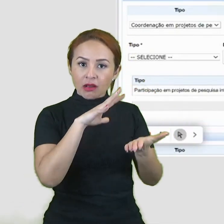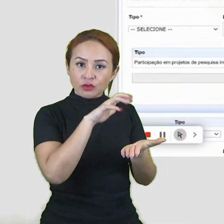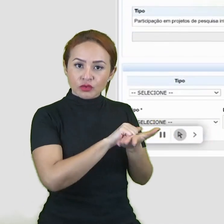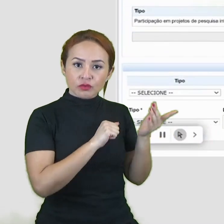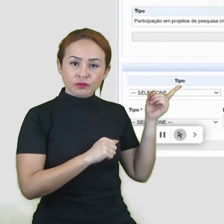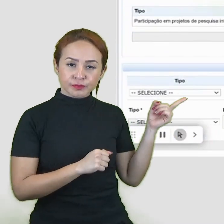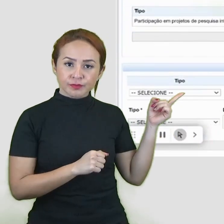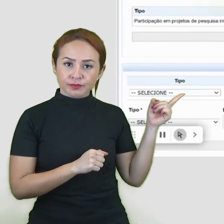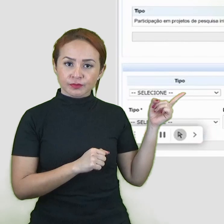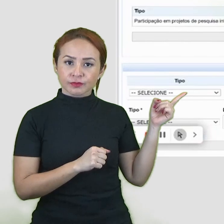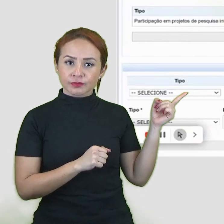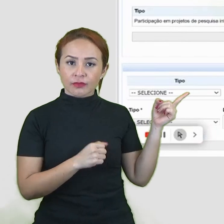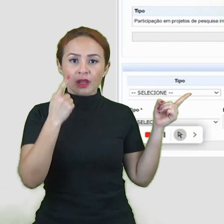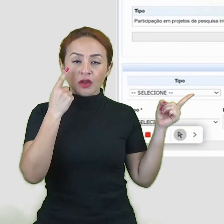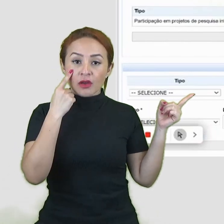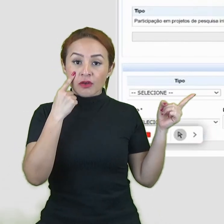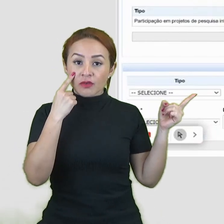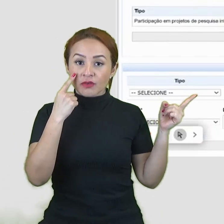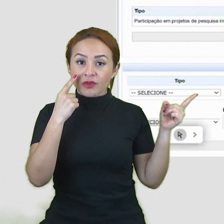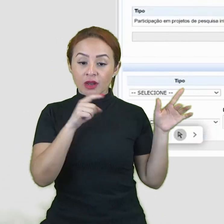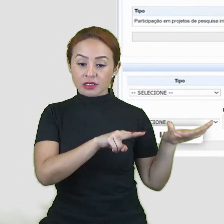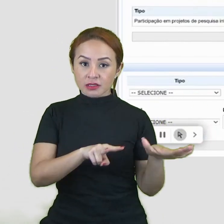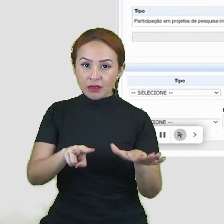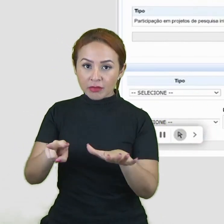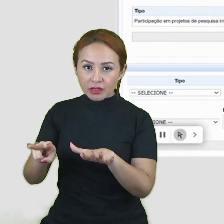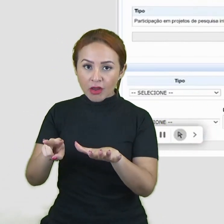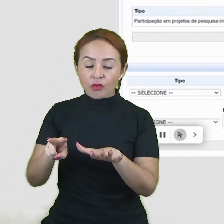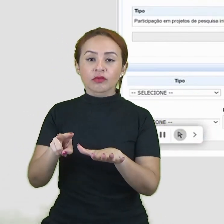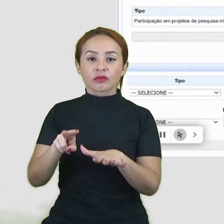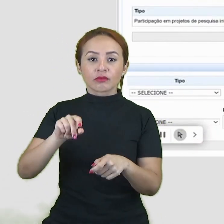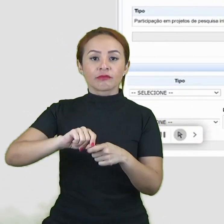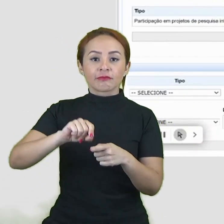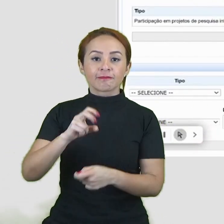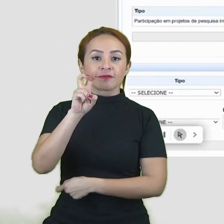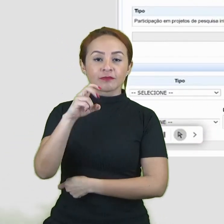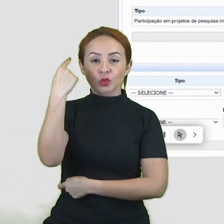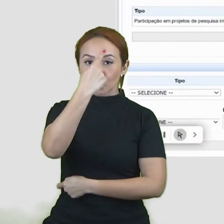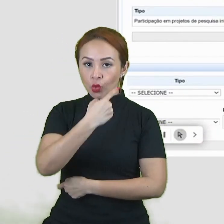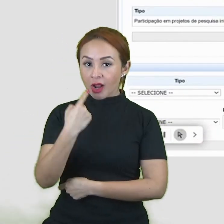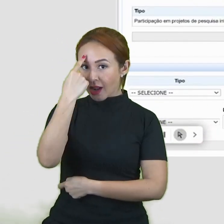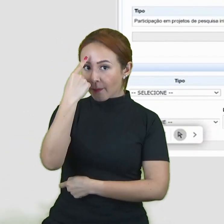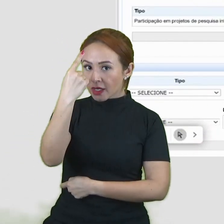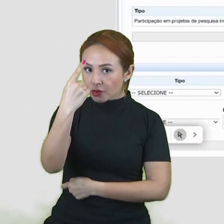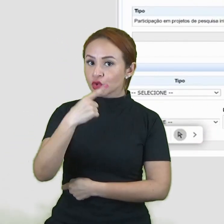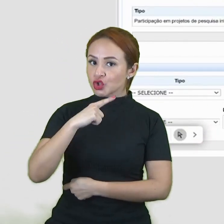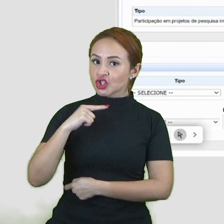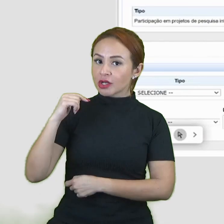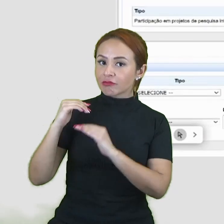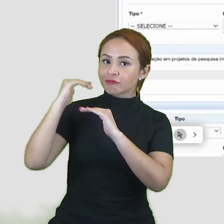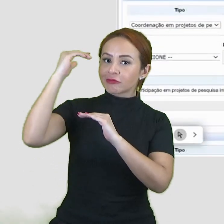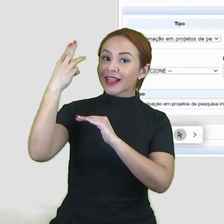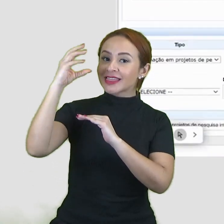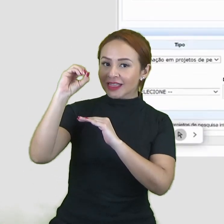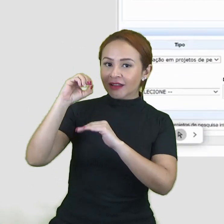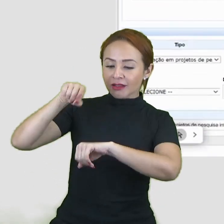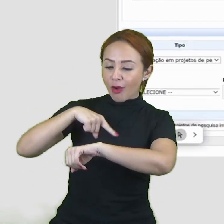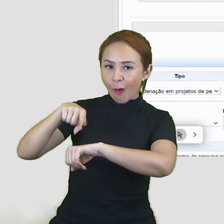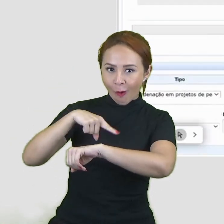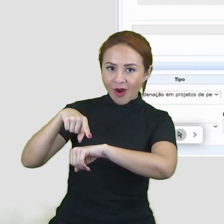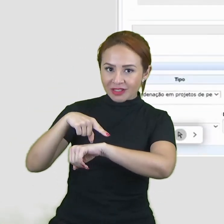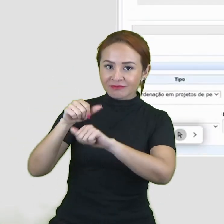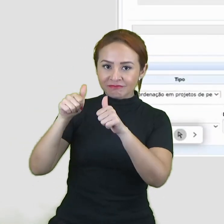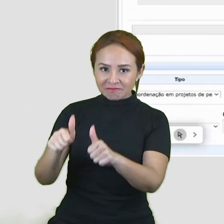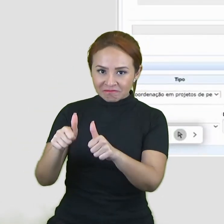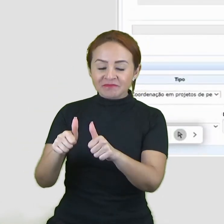embaixo. Então, a total de carga horária semanal de atividades de pesquisa ficou em 5 horas. Lembrando, então, que a gente